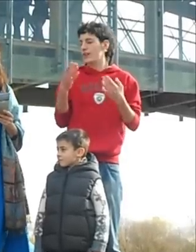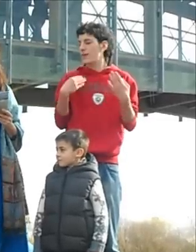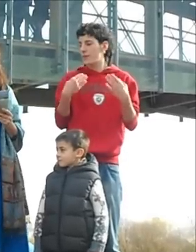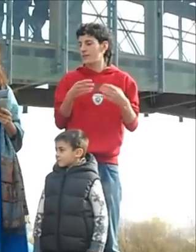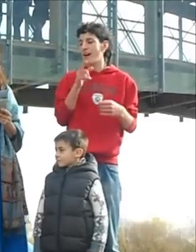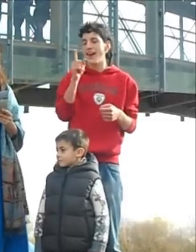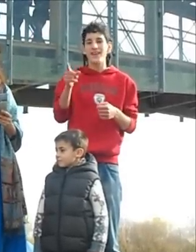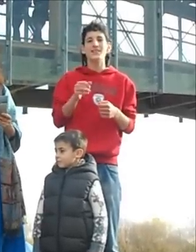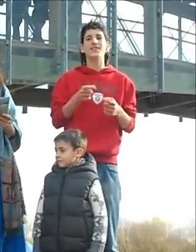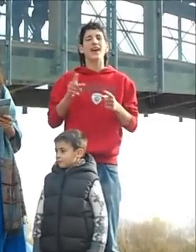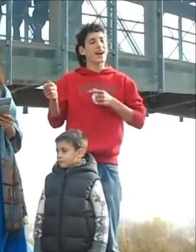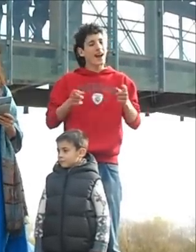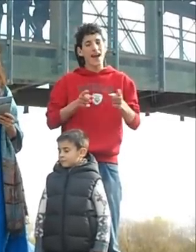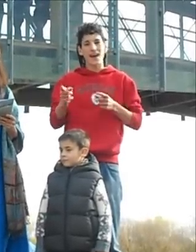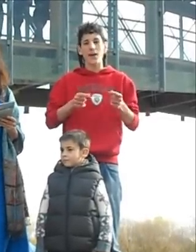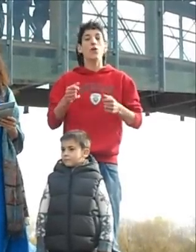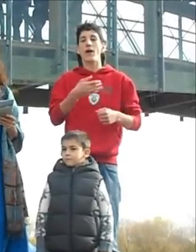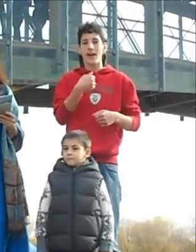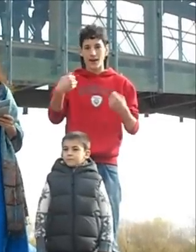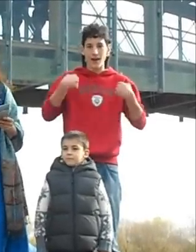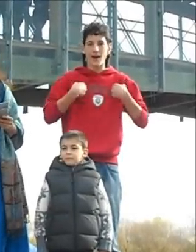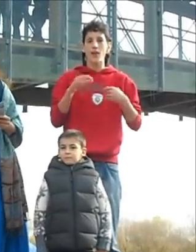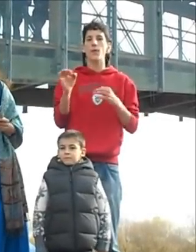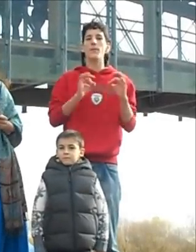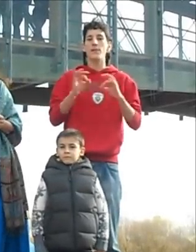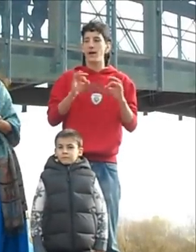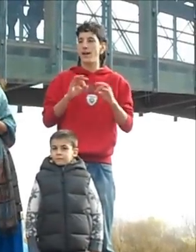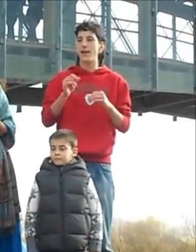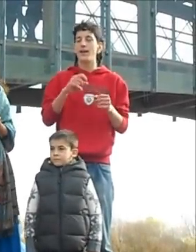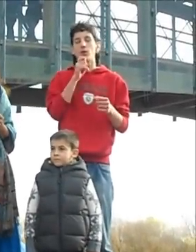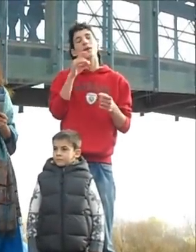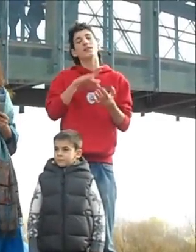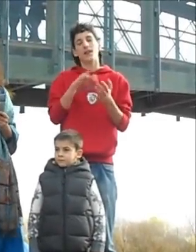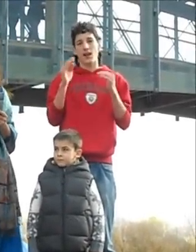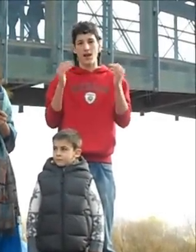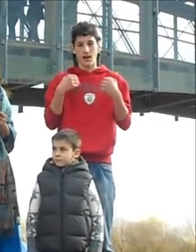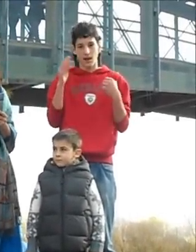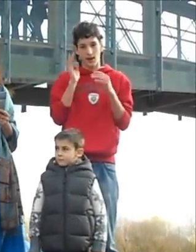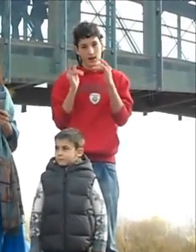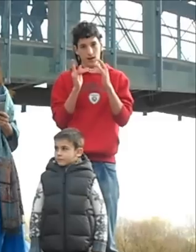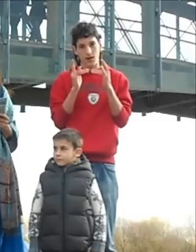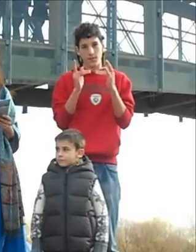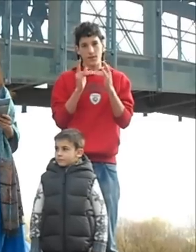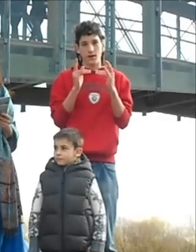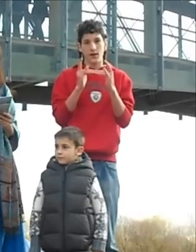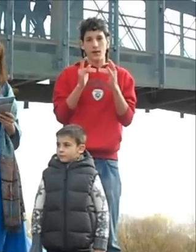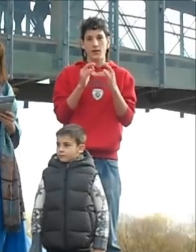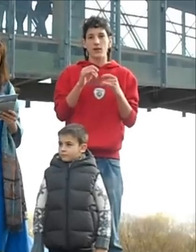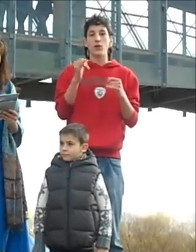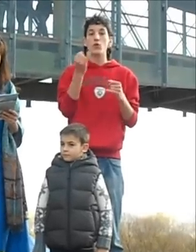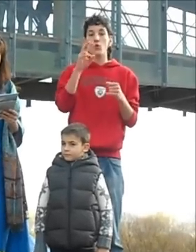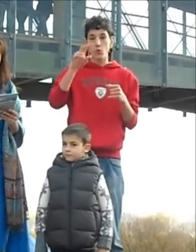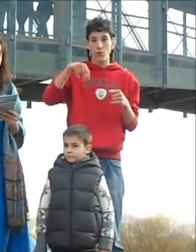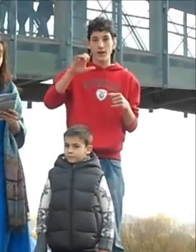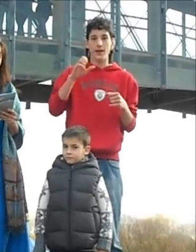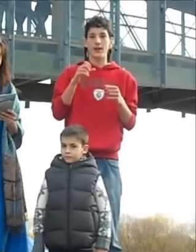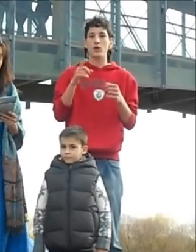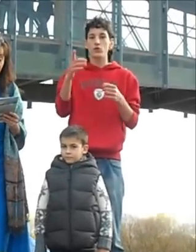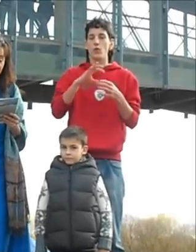de preparar la tarta de manzana y está todavía en la cama. June, su amiga la rana